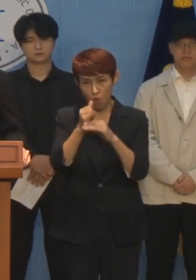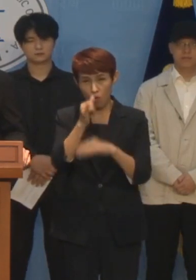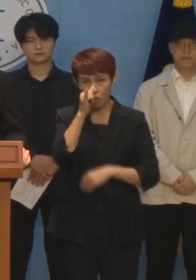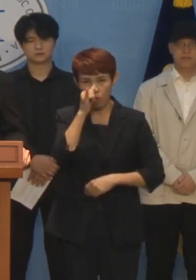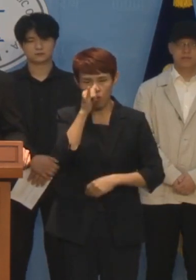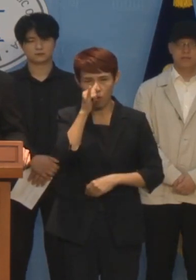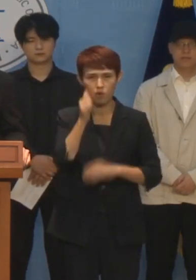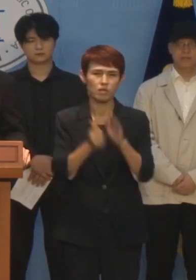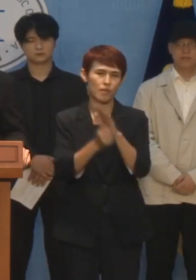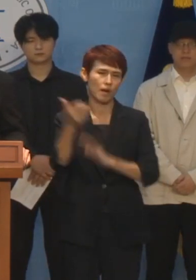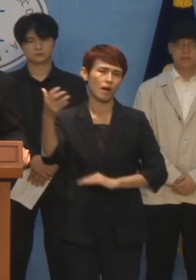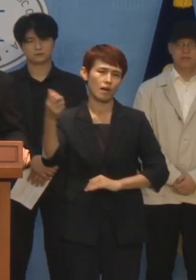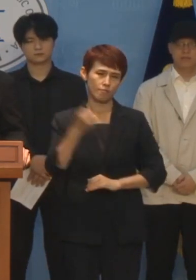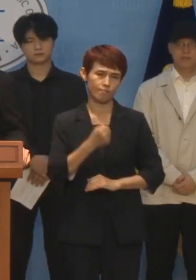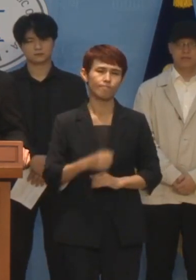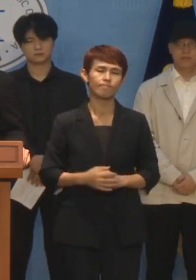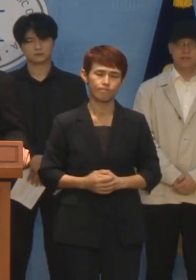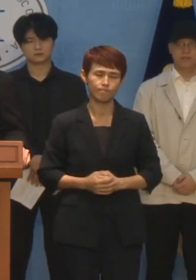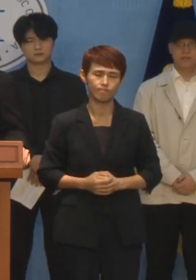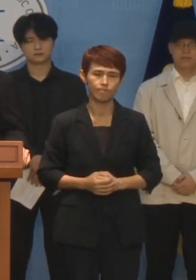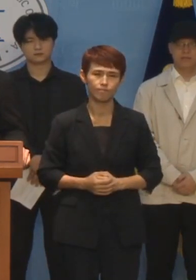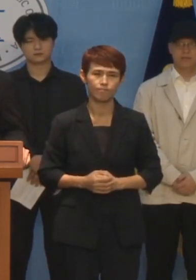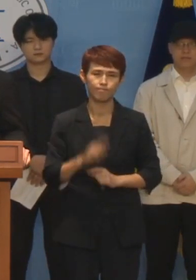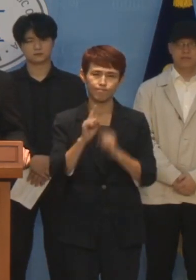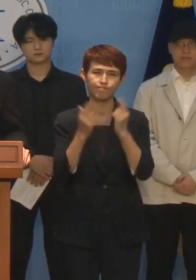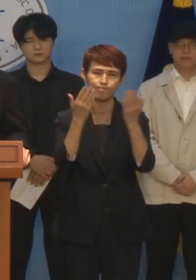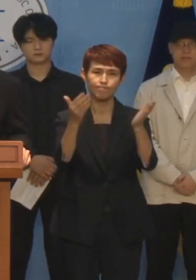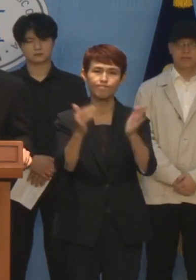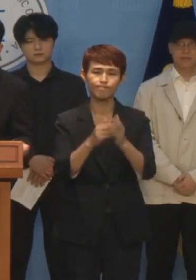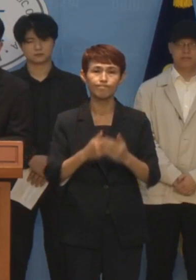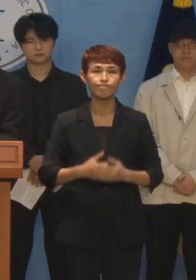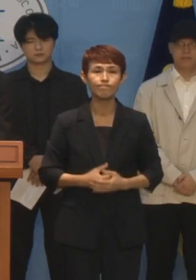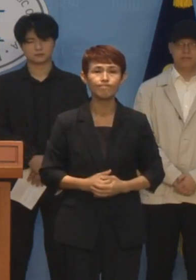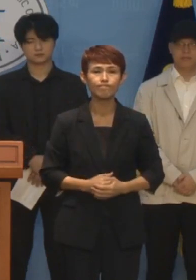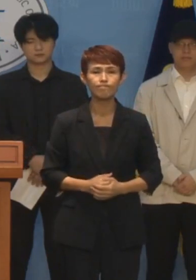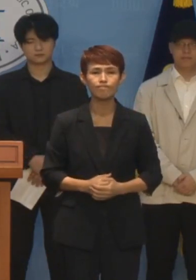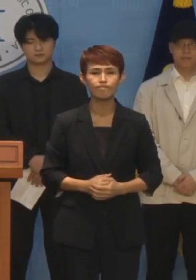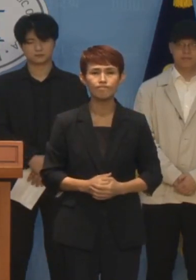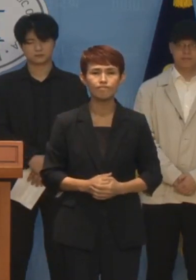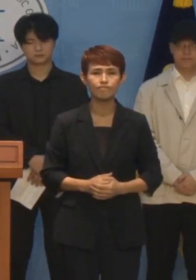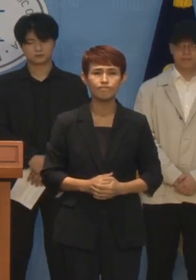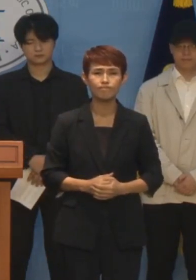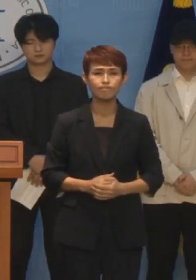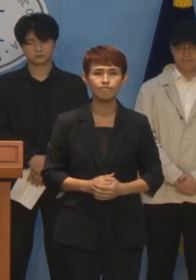마지막 희망을 걸면서 이야기를 마치겠습니다. 감사합니다.